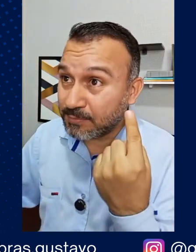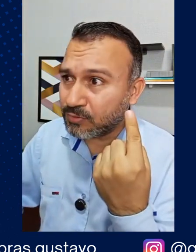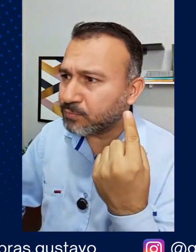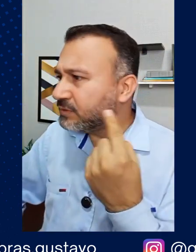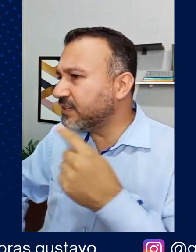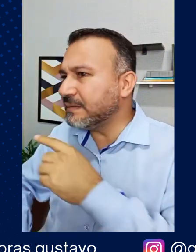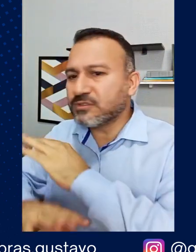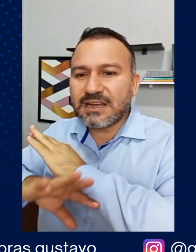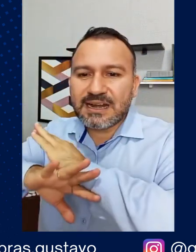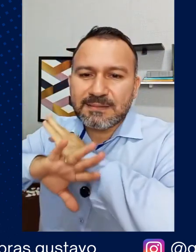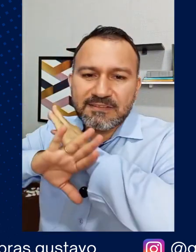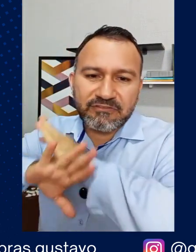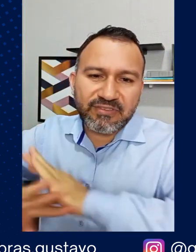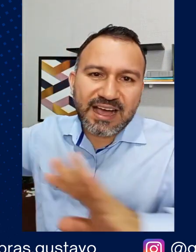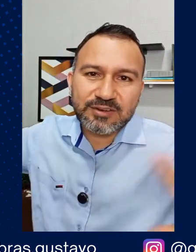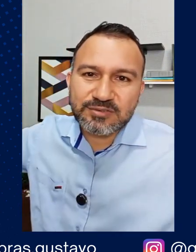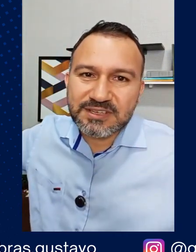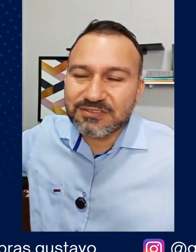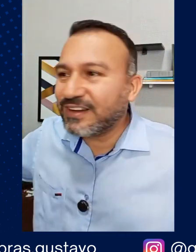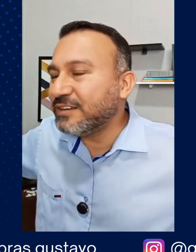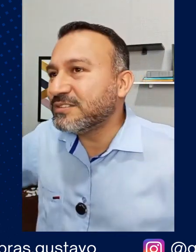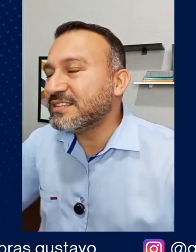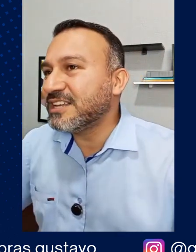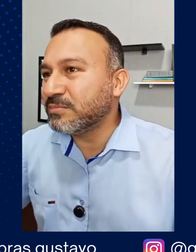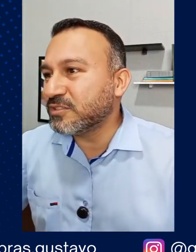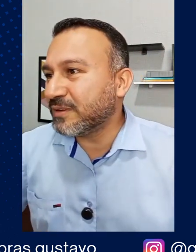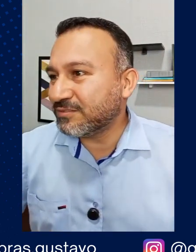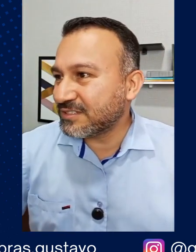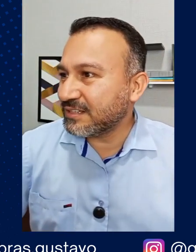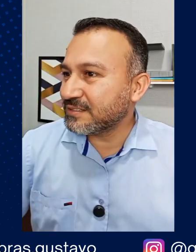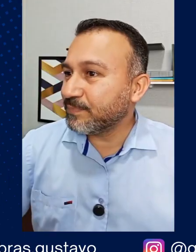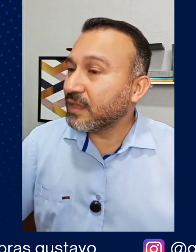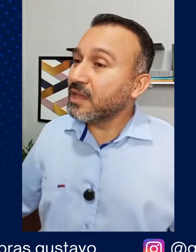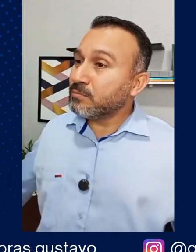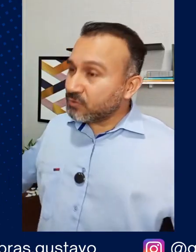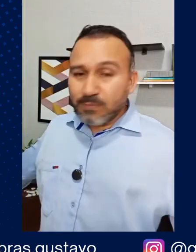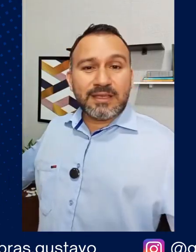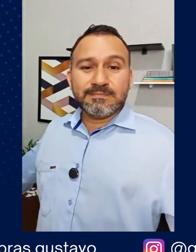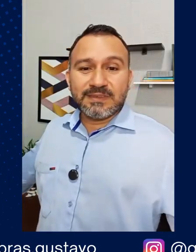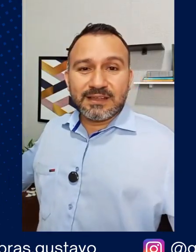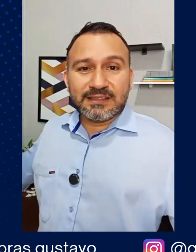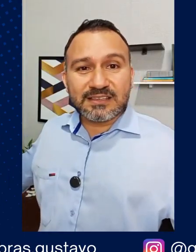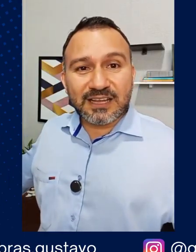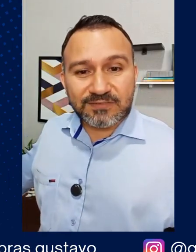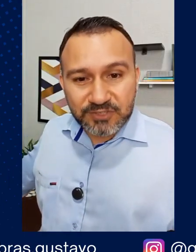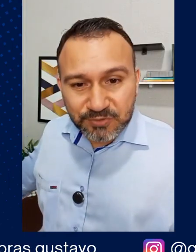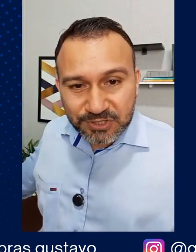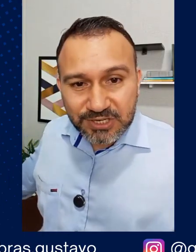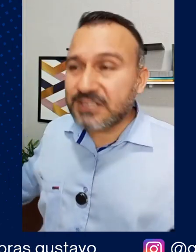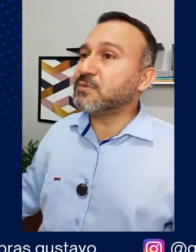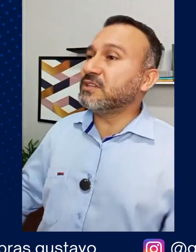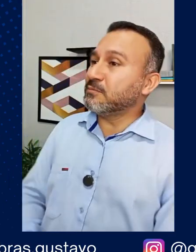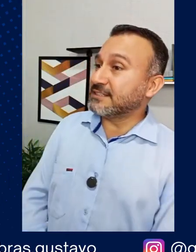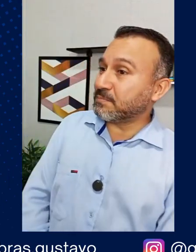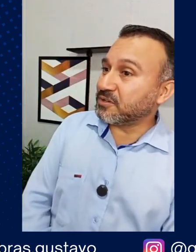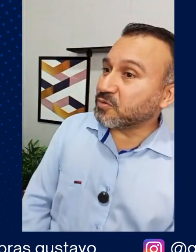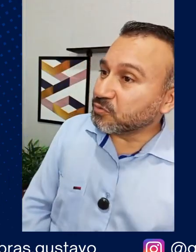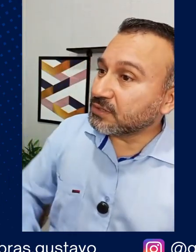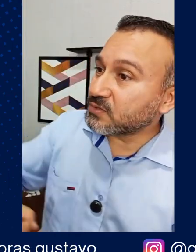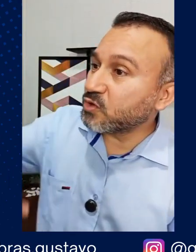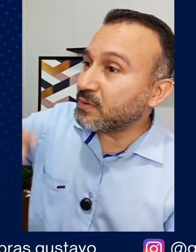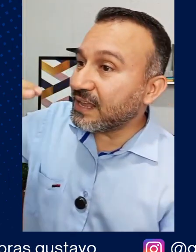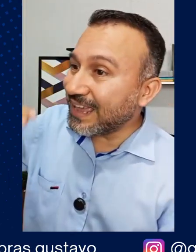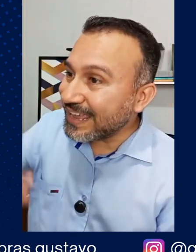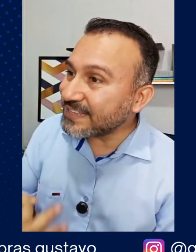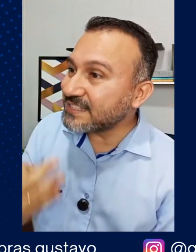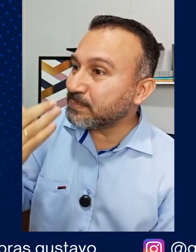um exemplo. Poderíamos dar vários e vários exemplos para vocês. Muito bem. Nessa live de hoje, respondemos essa